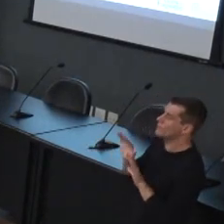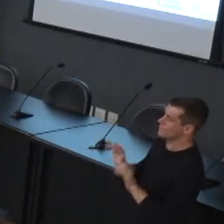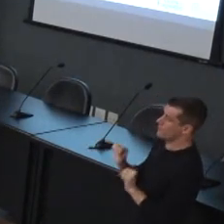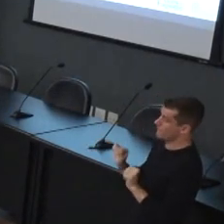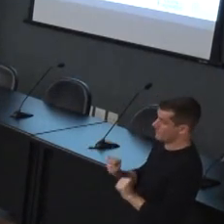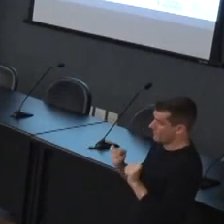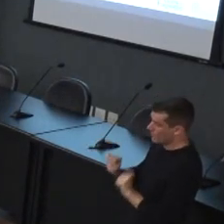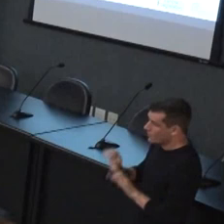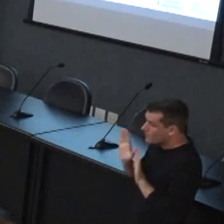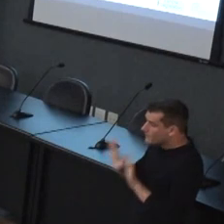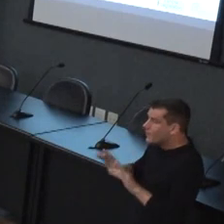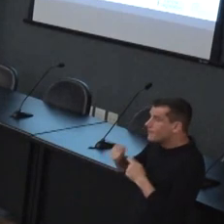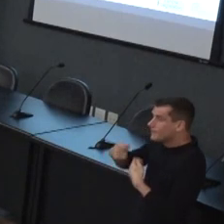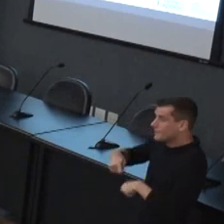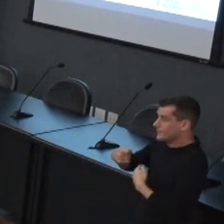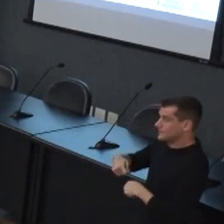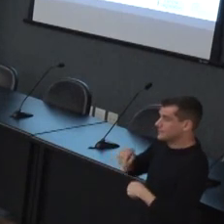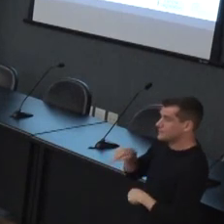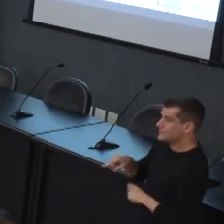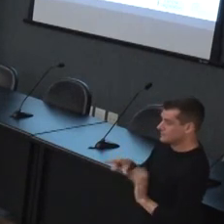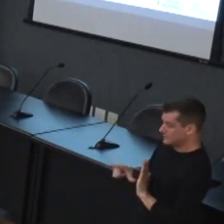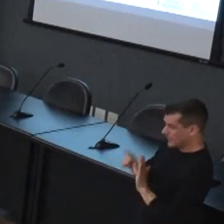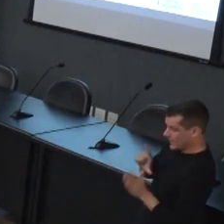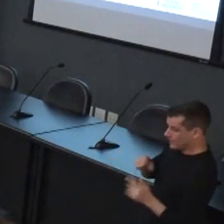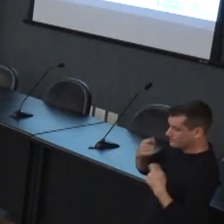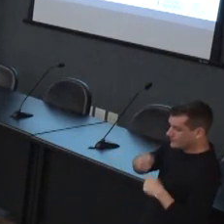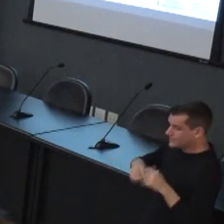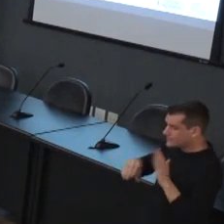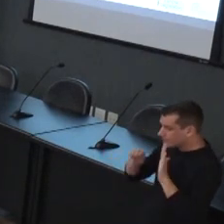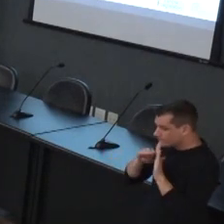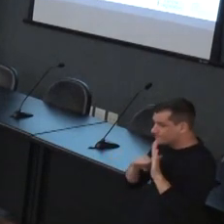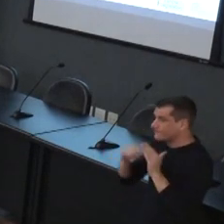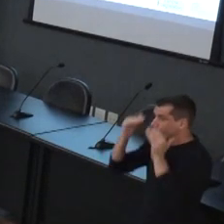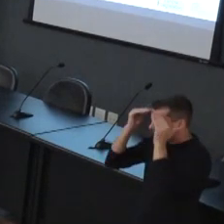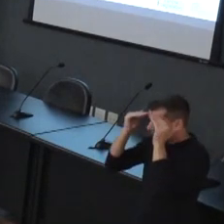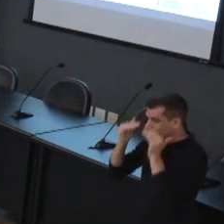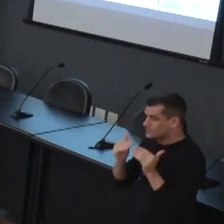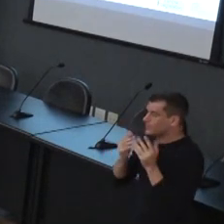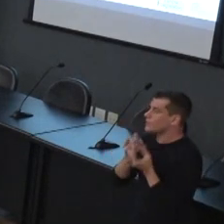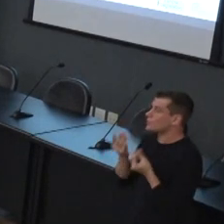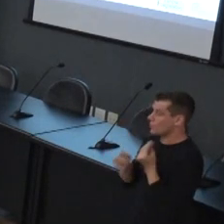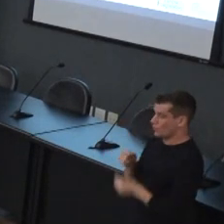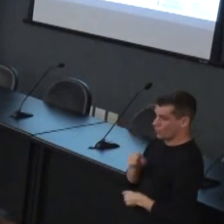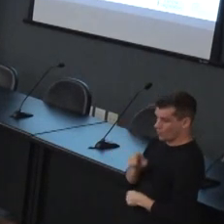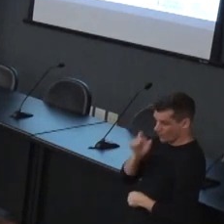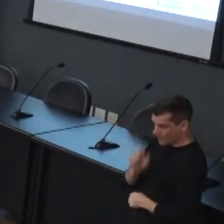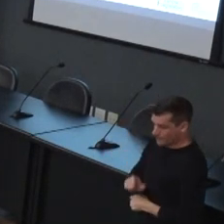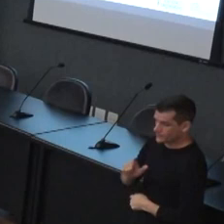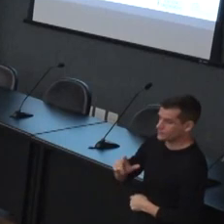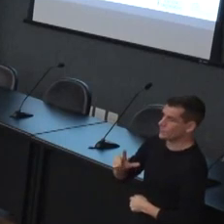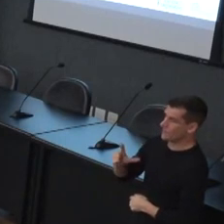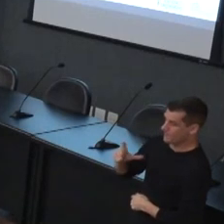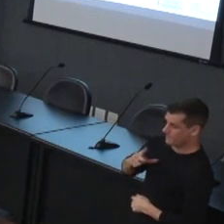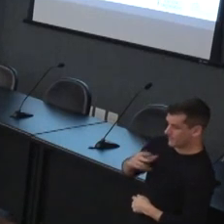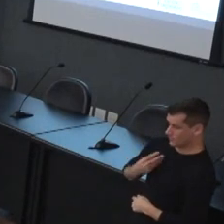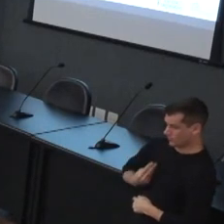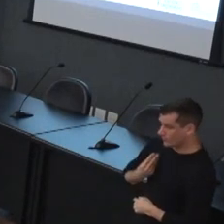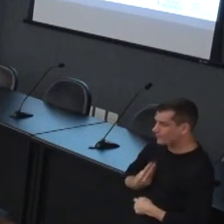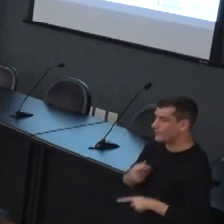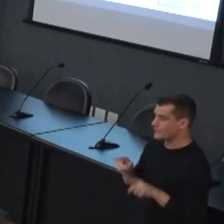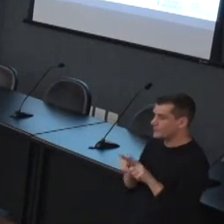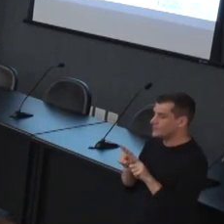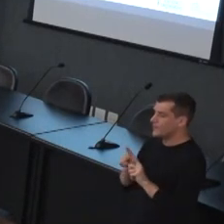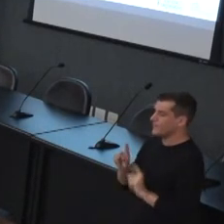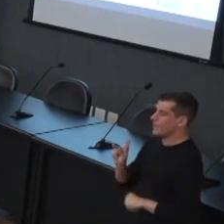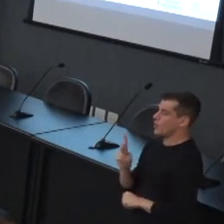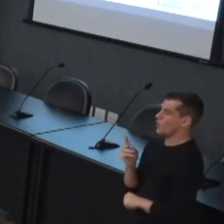dever desde que eu respeite a intimidade a vida privada a honra e a imagem